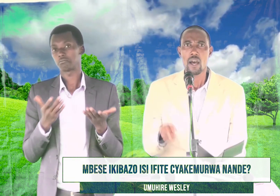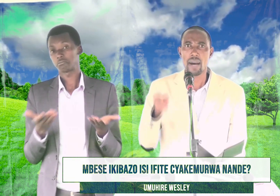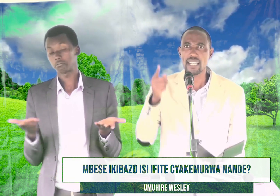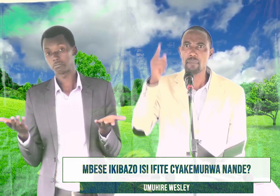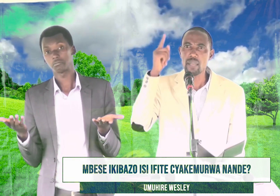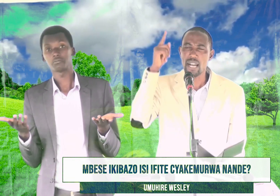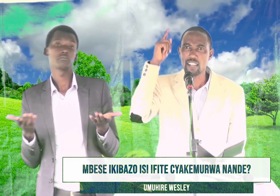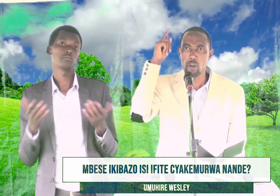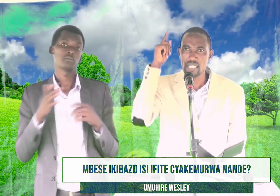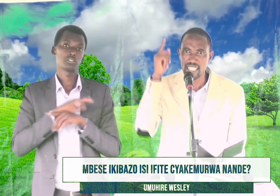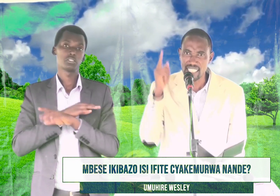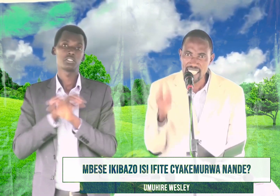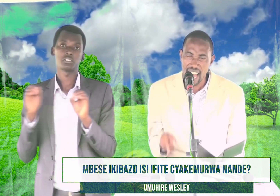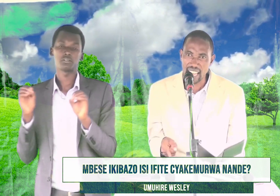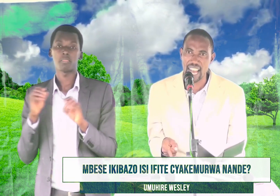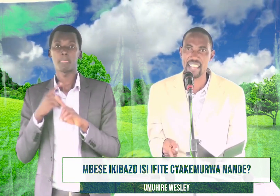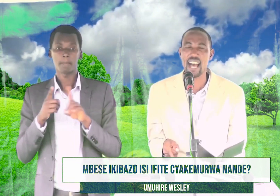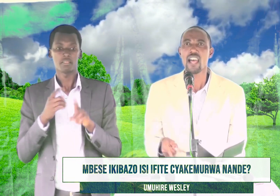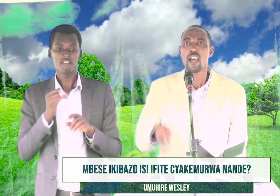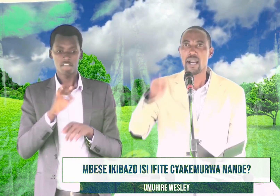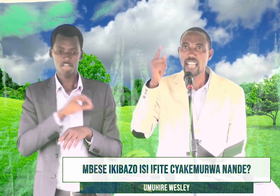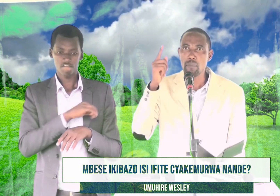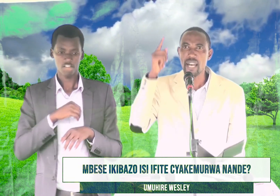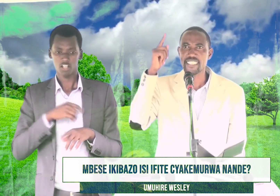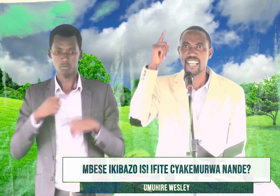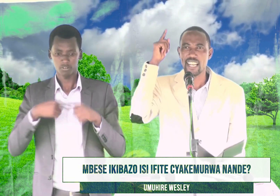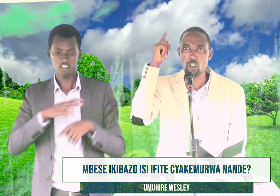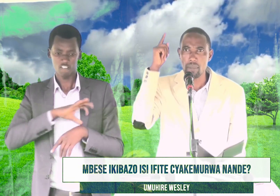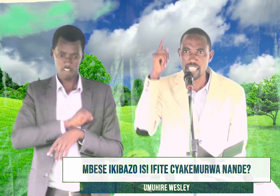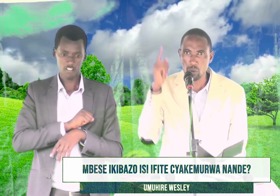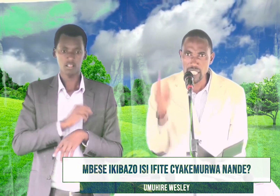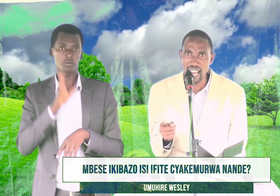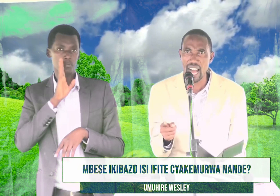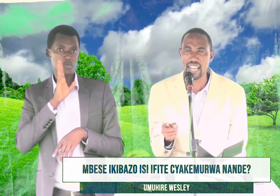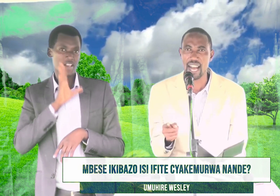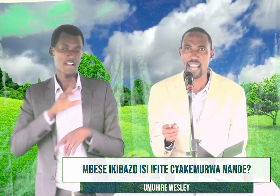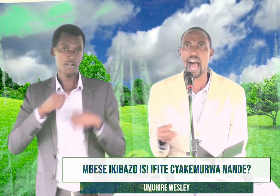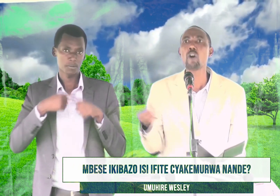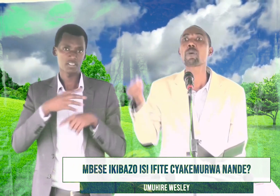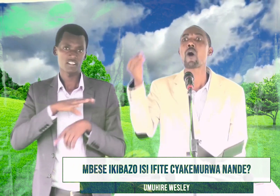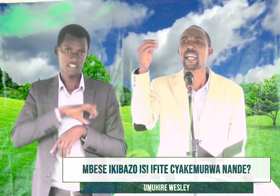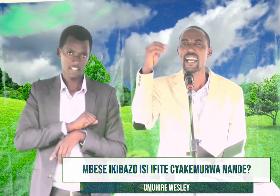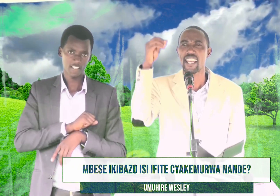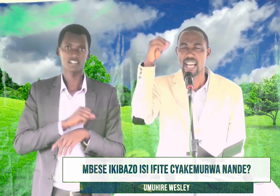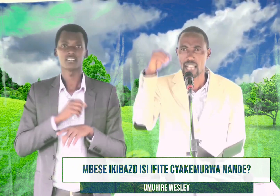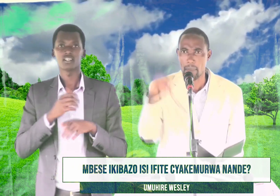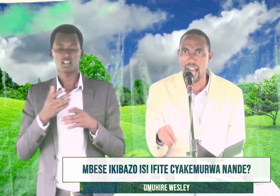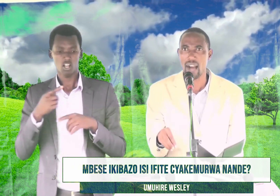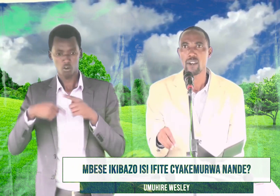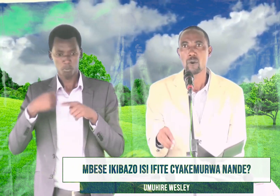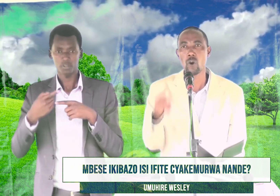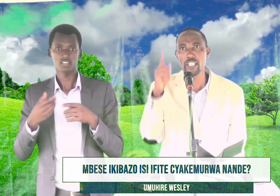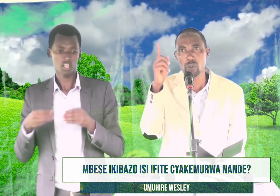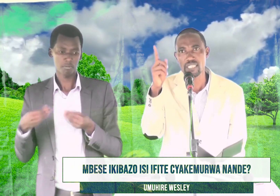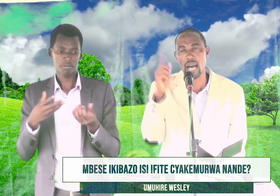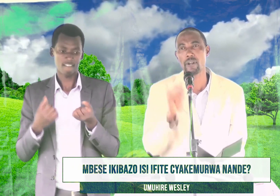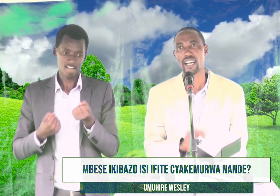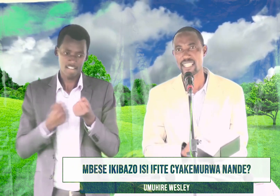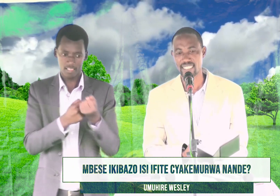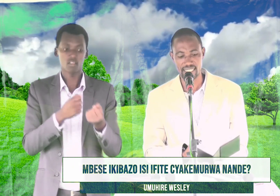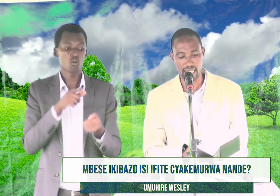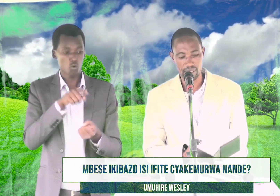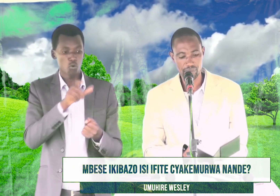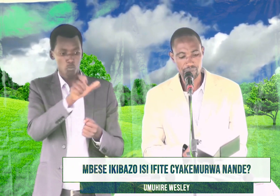kwihangana, bakamwima agakomeza kwihangana, bakamubeshyera agakomeza kwihangana, ahubwo wakarenga akabaha, uwo ni